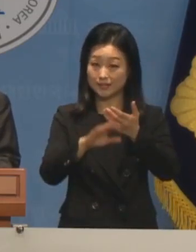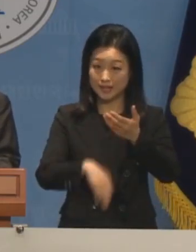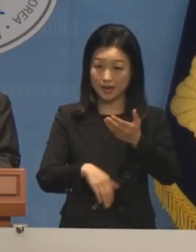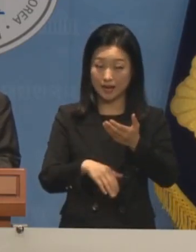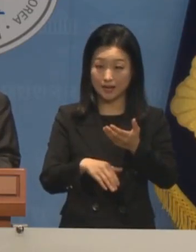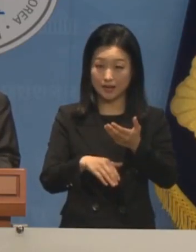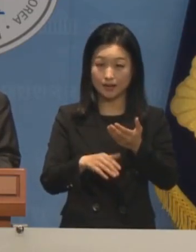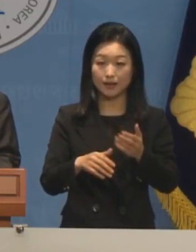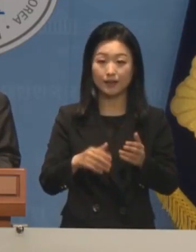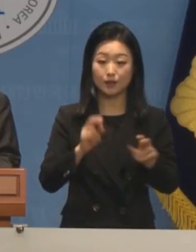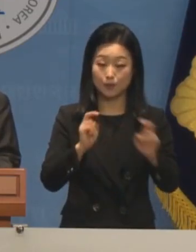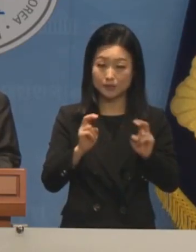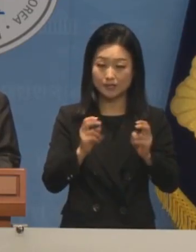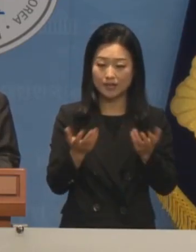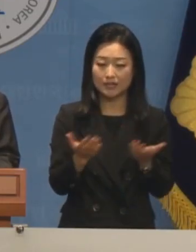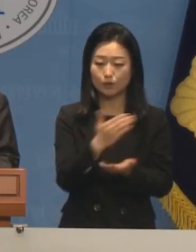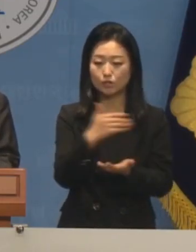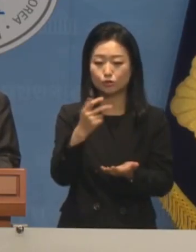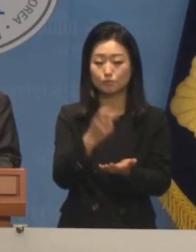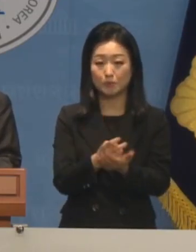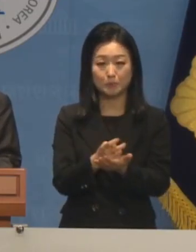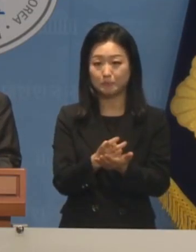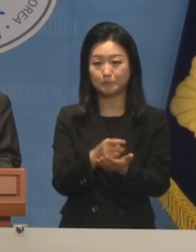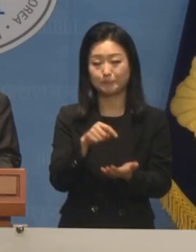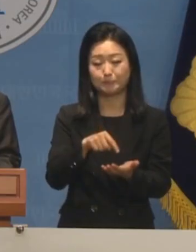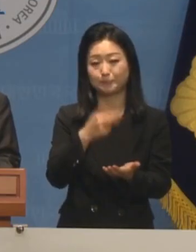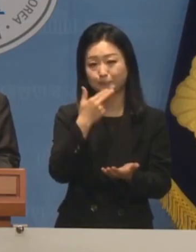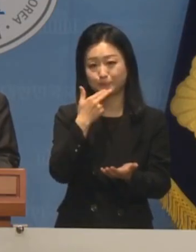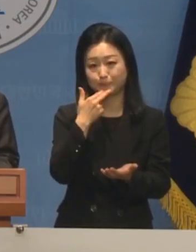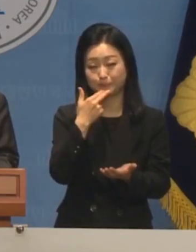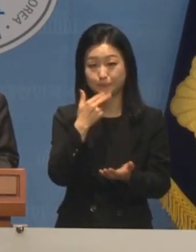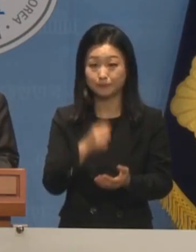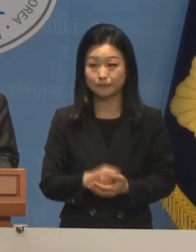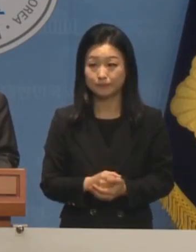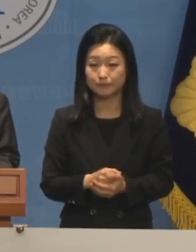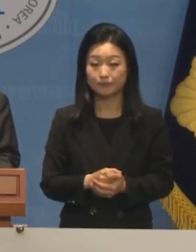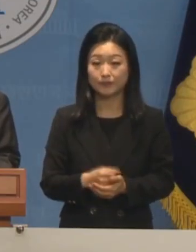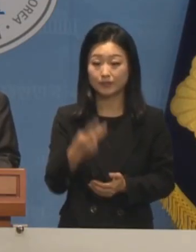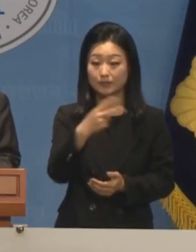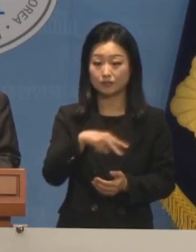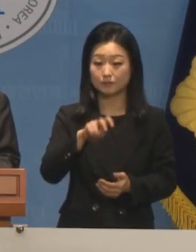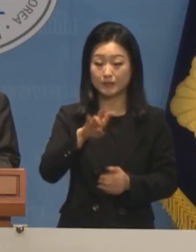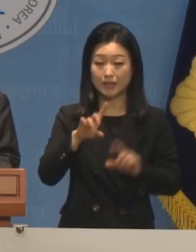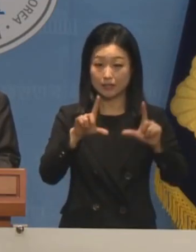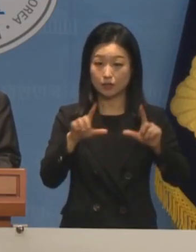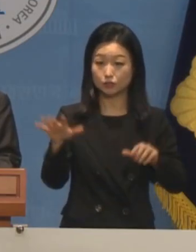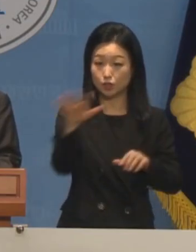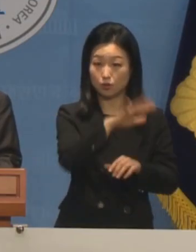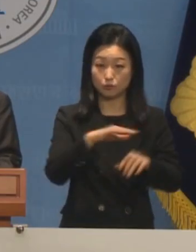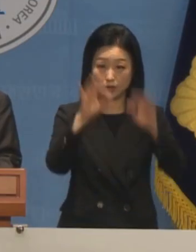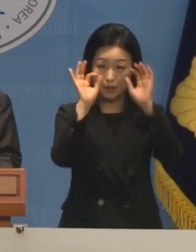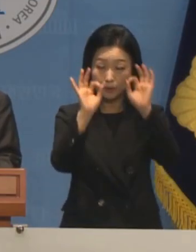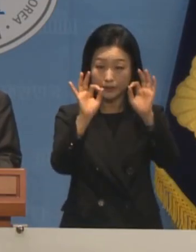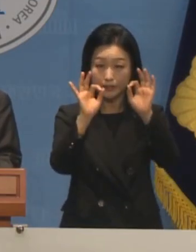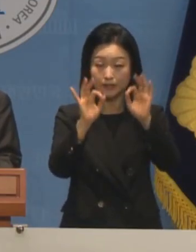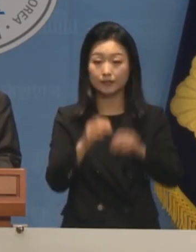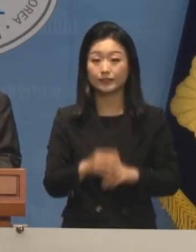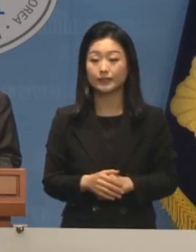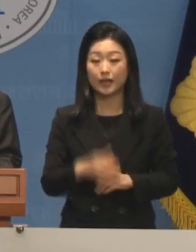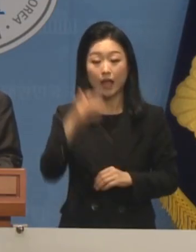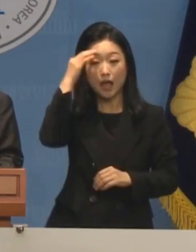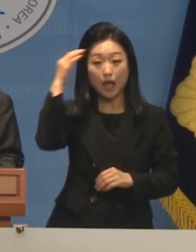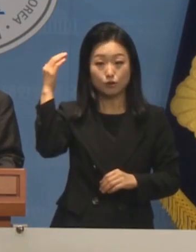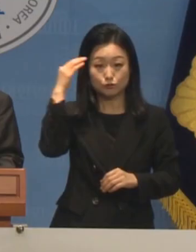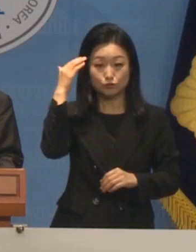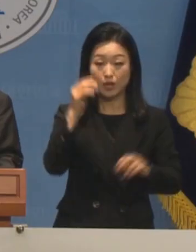근로 기준법에 사각지대 놓여 있습니다 2023년 통계청 전국 사업체 조사에 따르면 대한민국